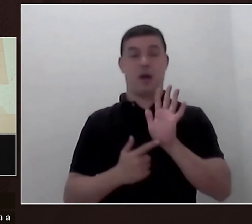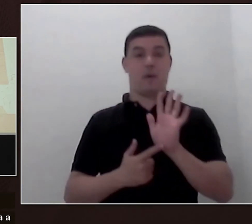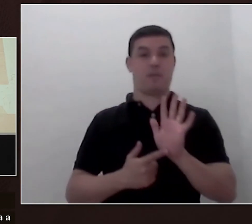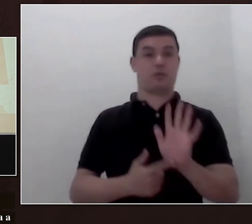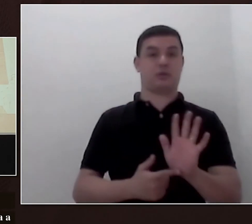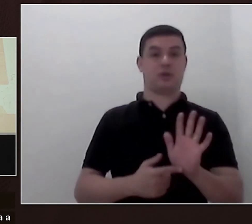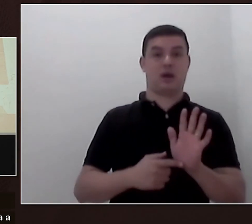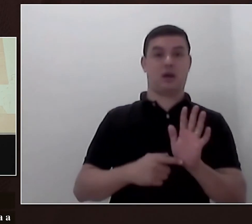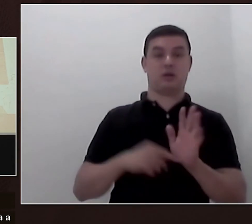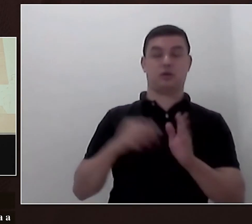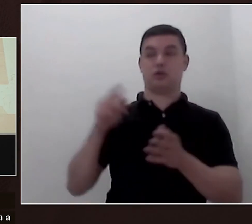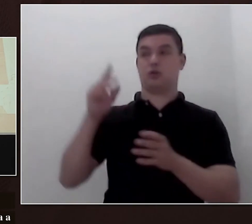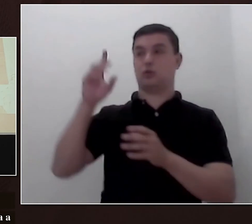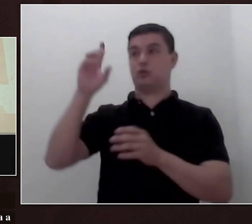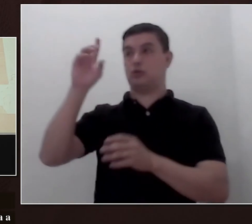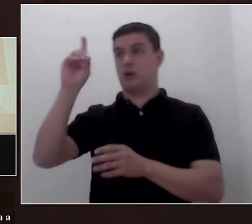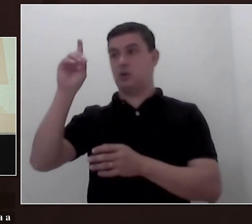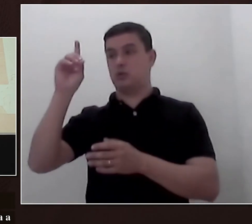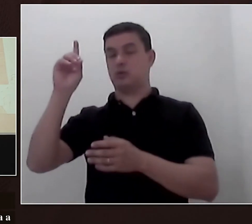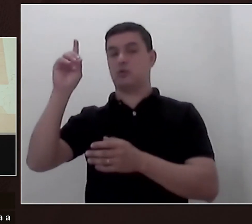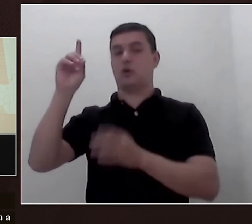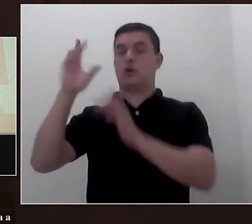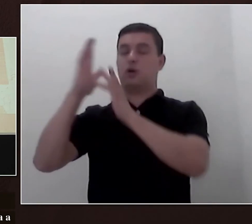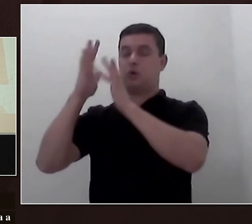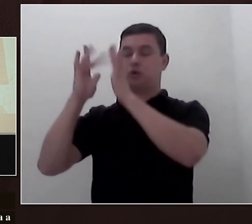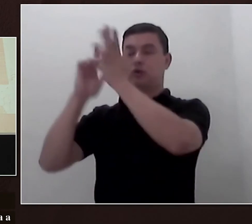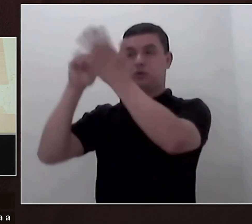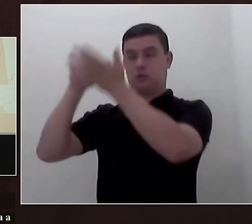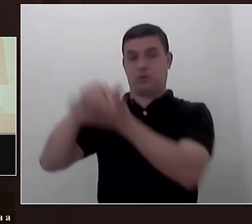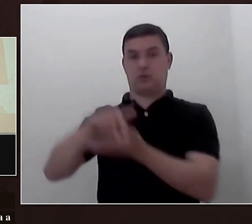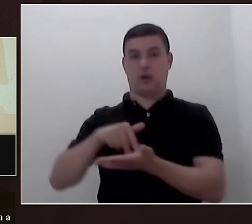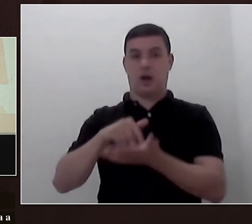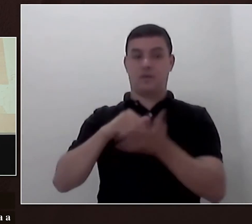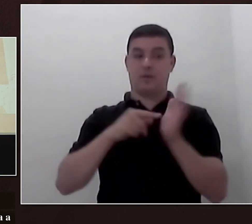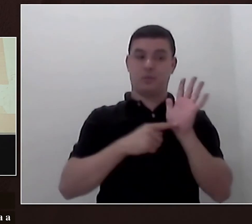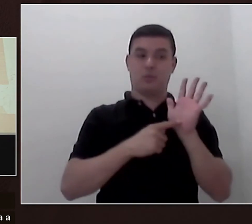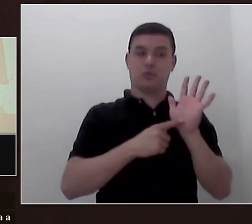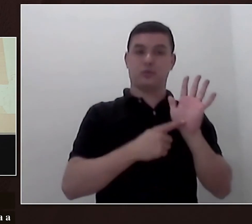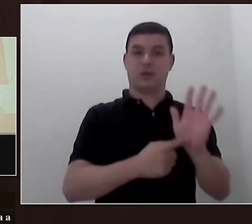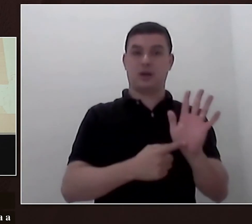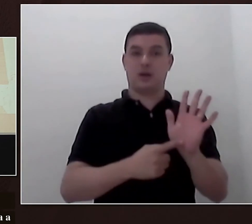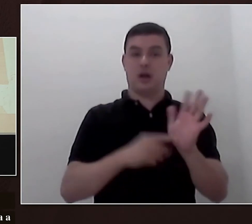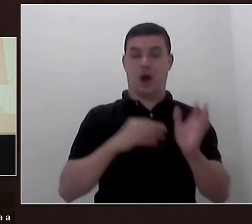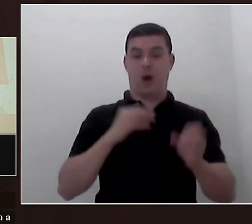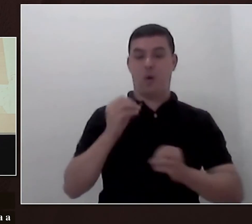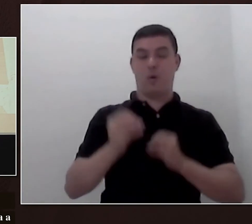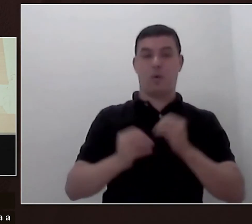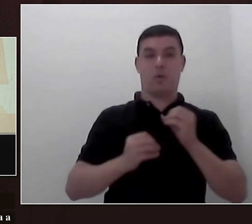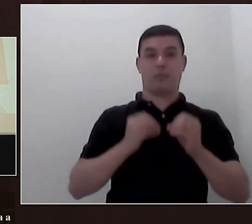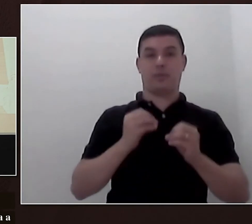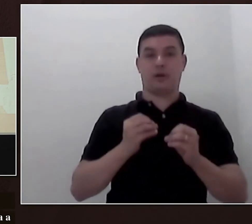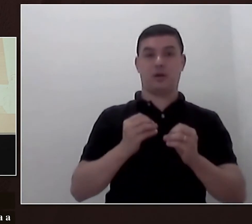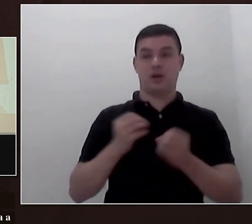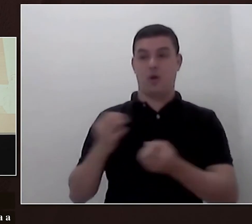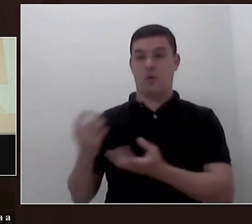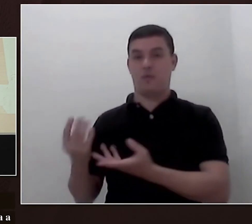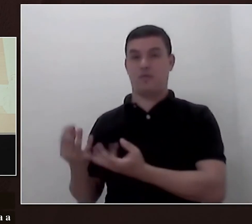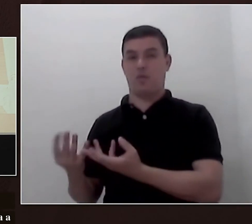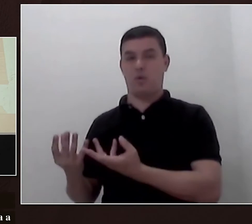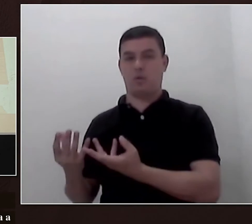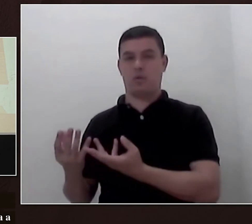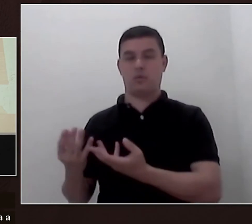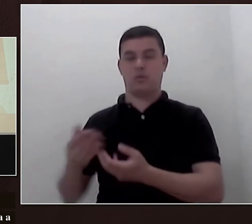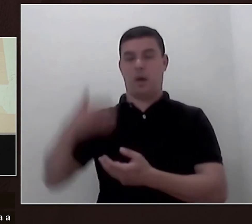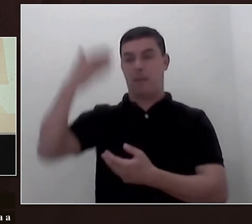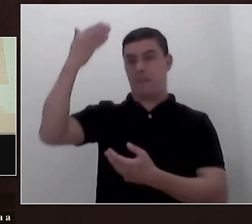está sendo revelada pelo fogo, e qual seja a obra de cada um, o próprio fogo o provará. Irmão, tem